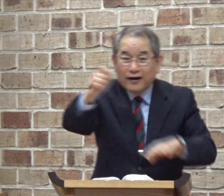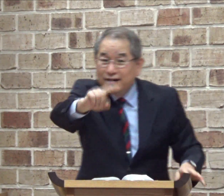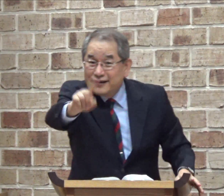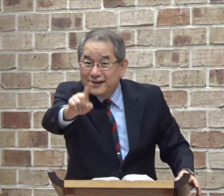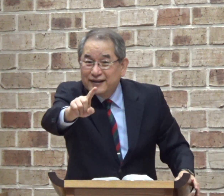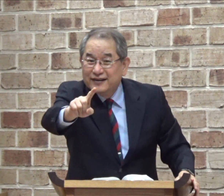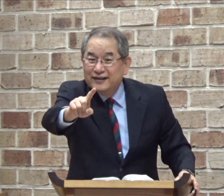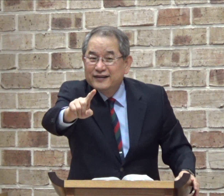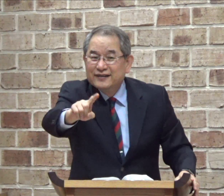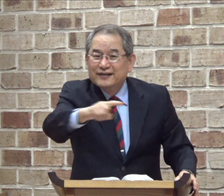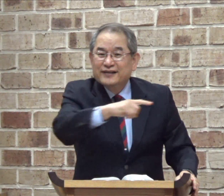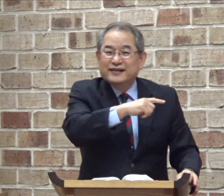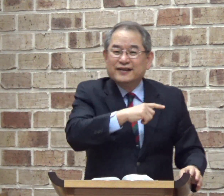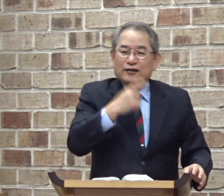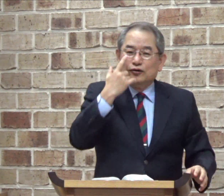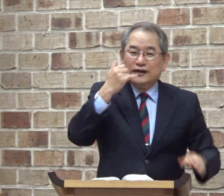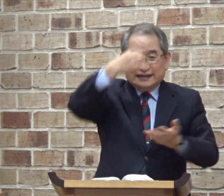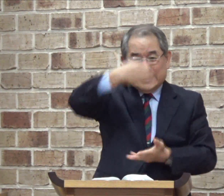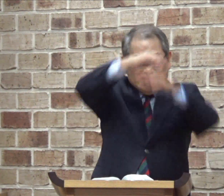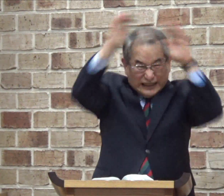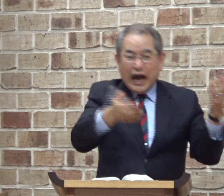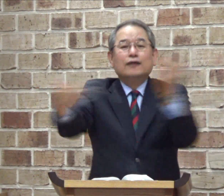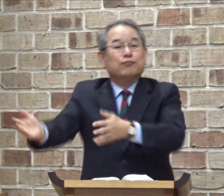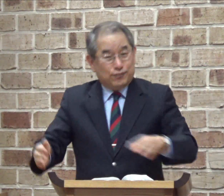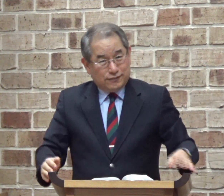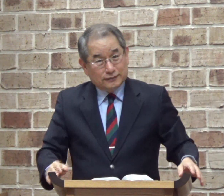유산을 물려받았습니다. 그것은 감동의 결과입니다.